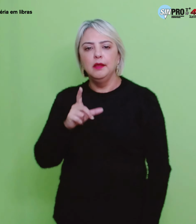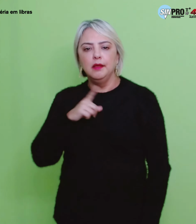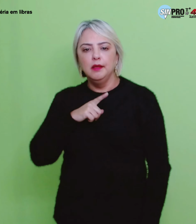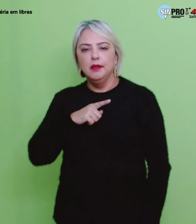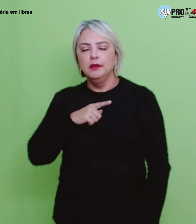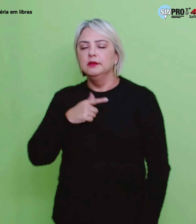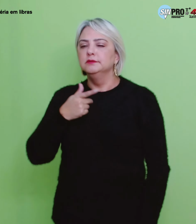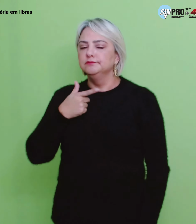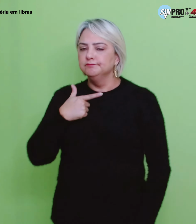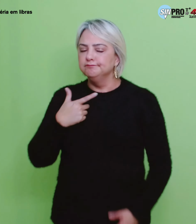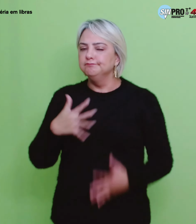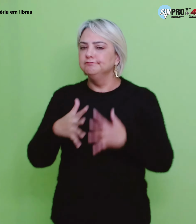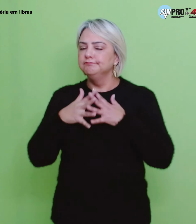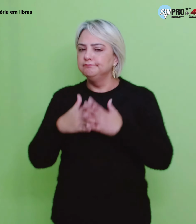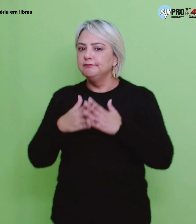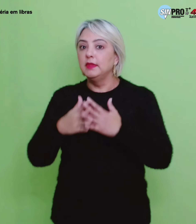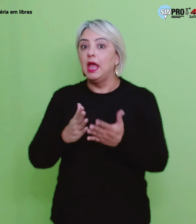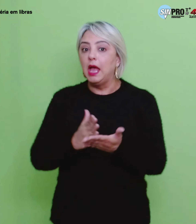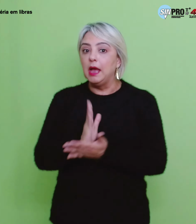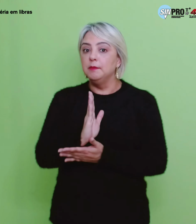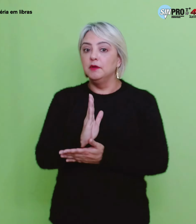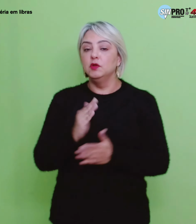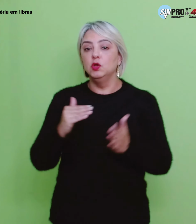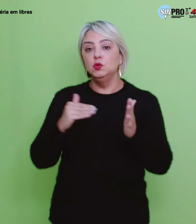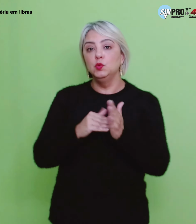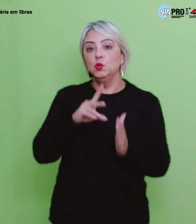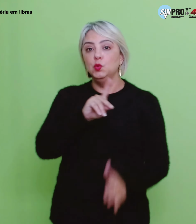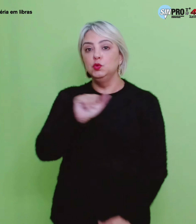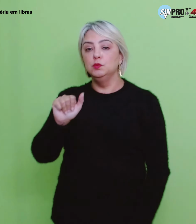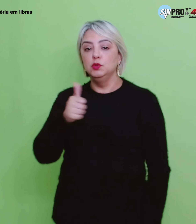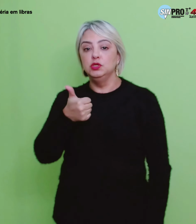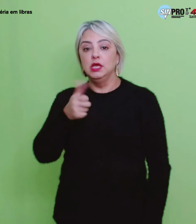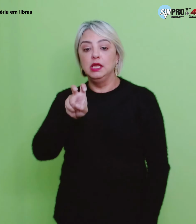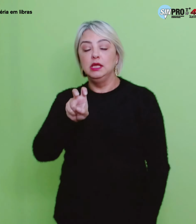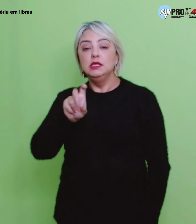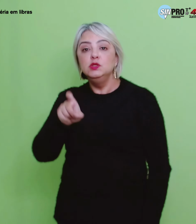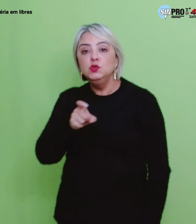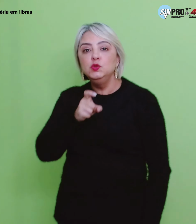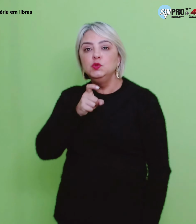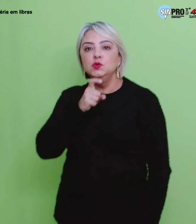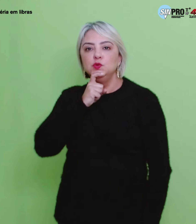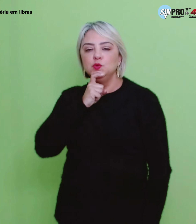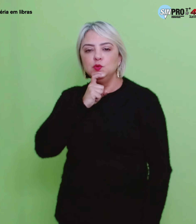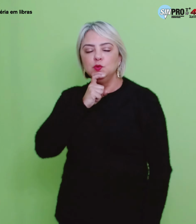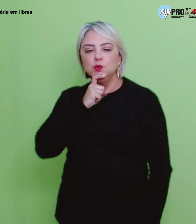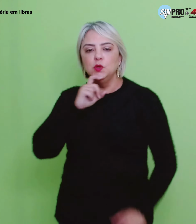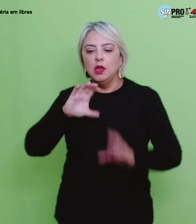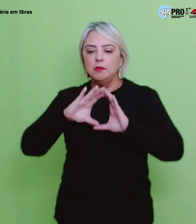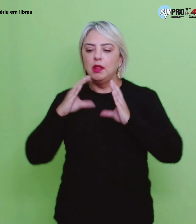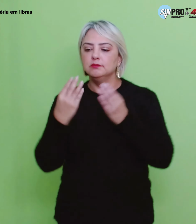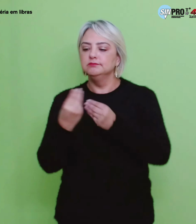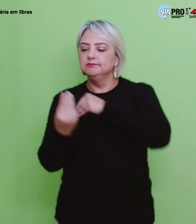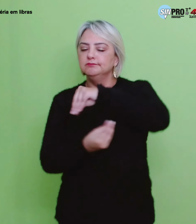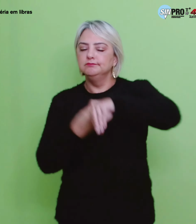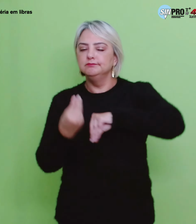reais deu no que falar. Aprovado no último dia 15 de julho pela Comissão Mista